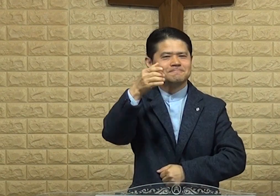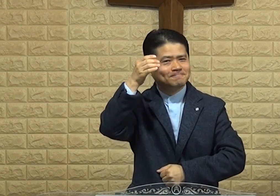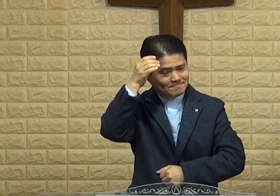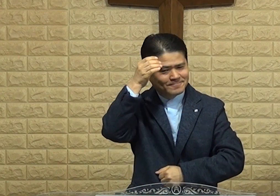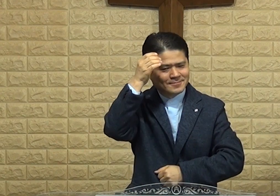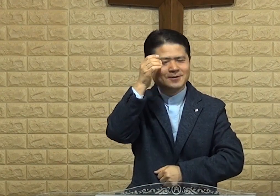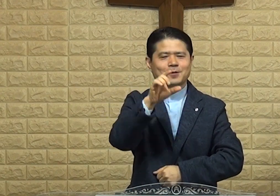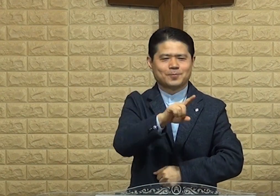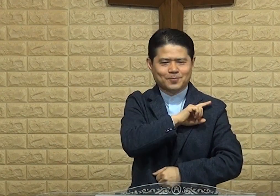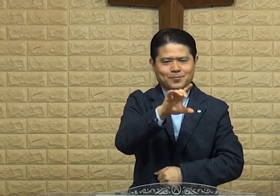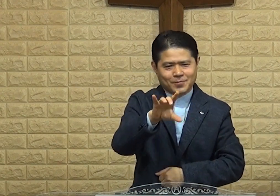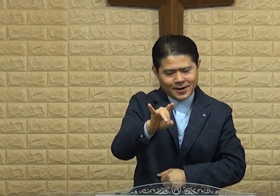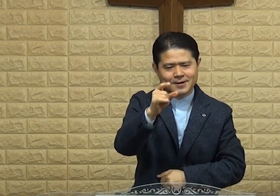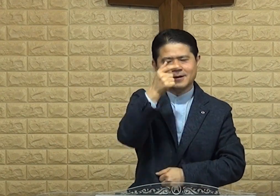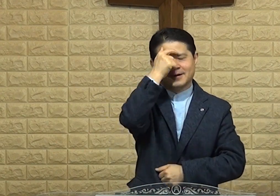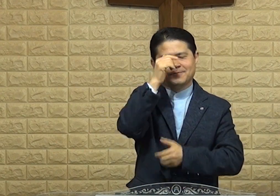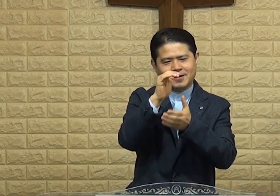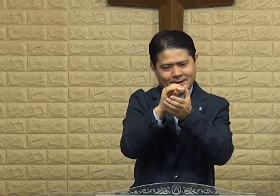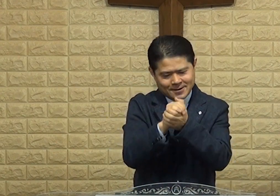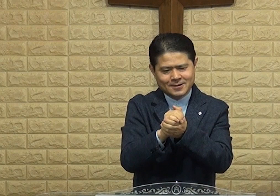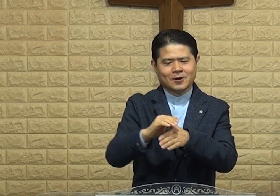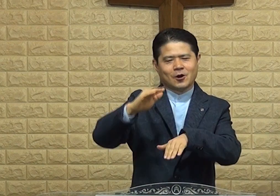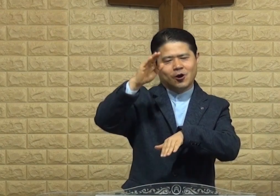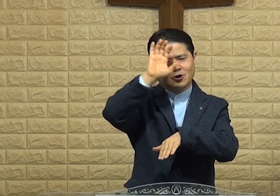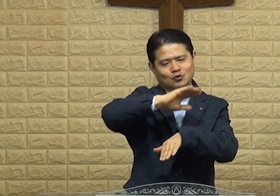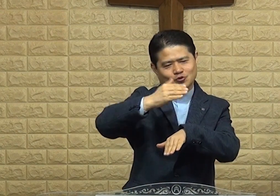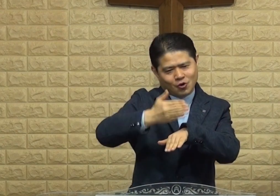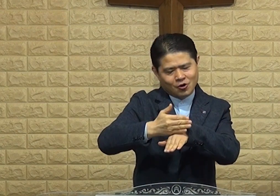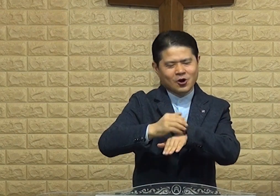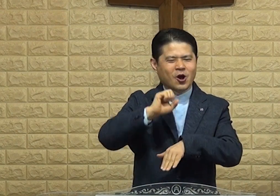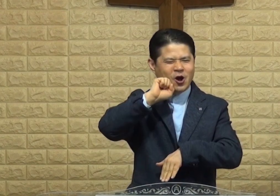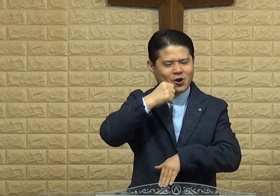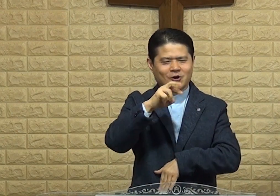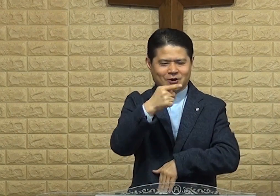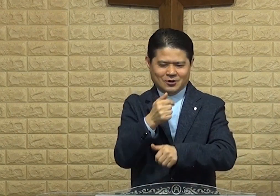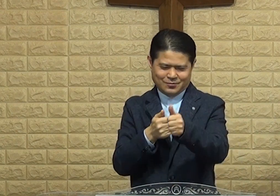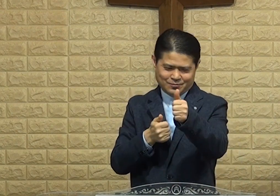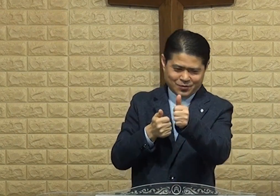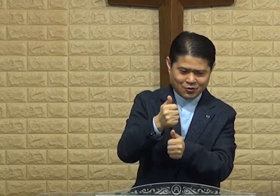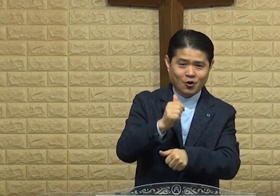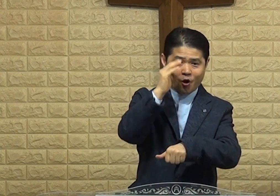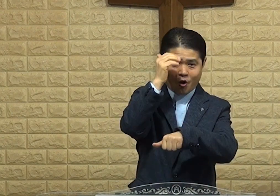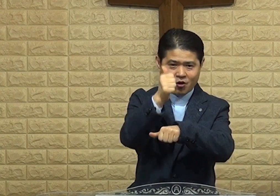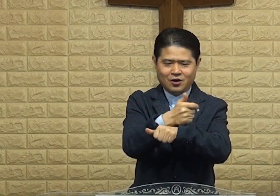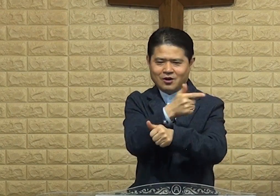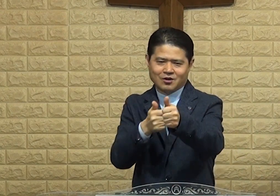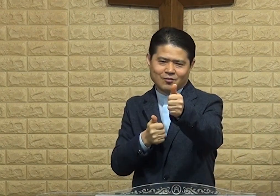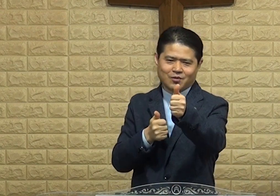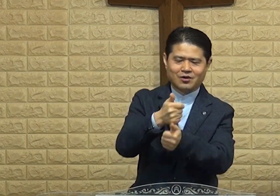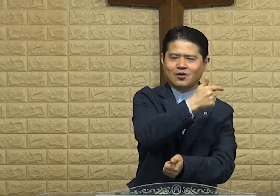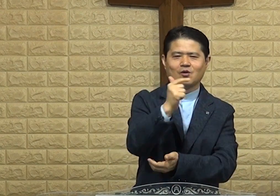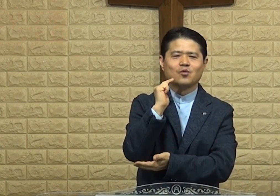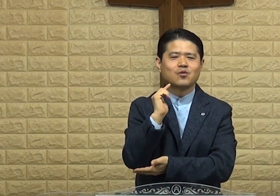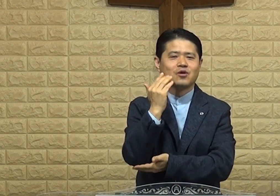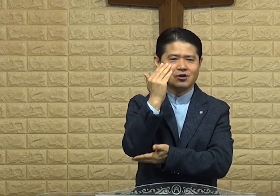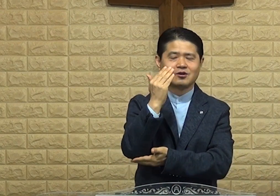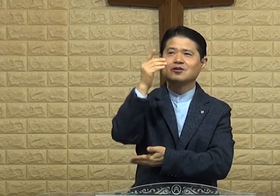성취하고 복을 이룰 줄을 믿으며 우리가 기도와 어렵더라도 힘들게